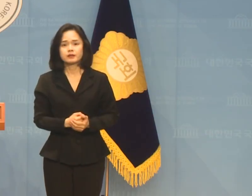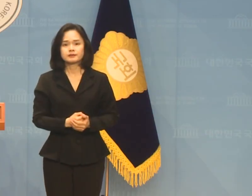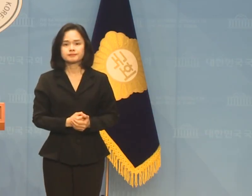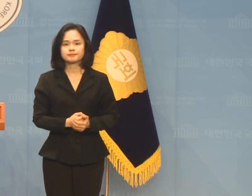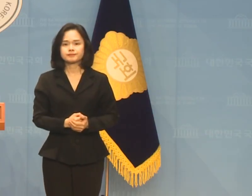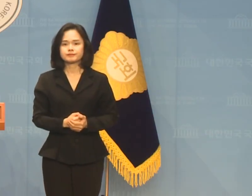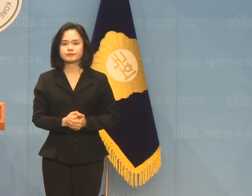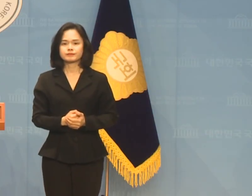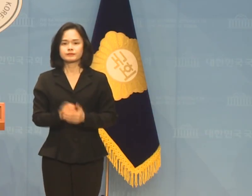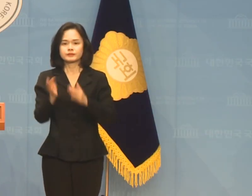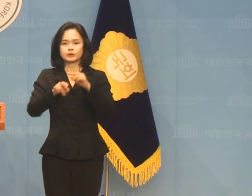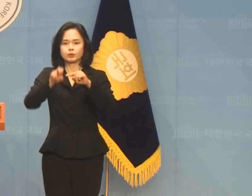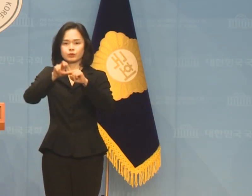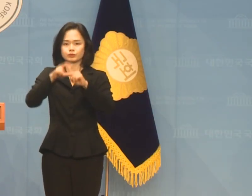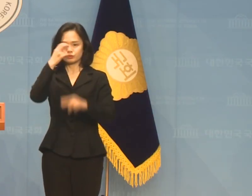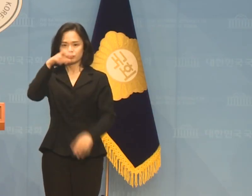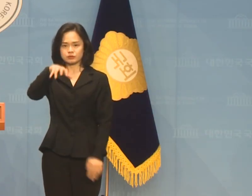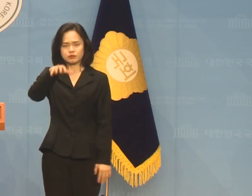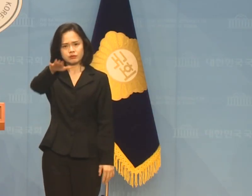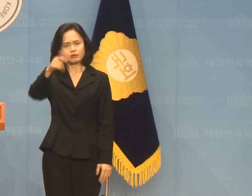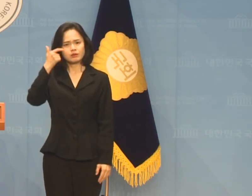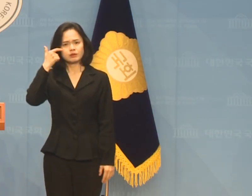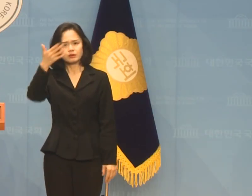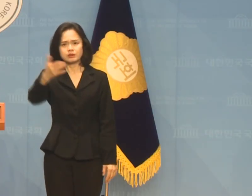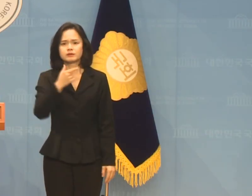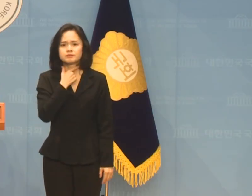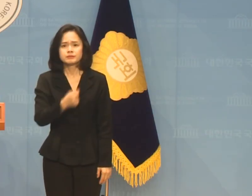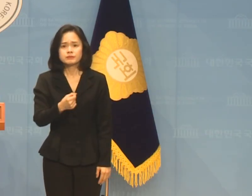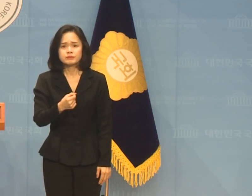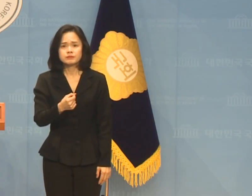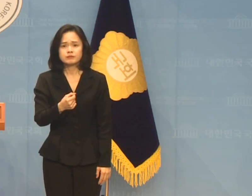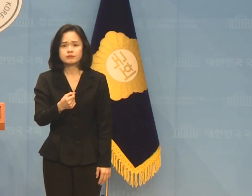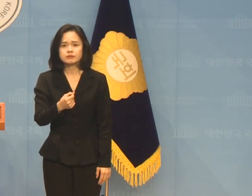묻겠습니다. 과연 이것이 정당합니까?